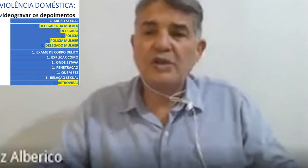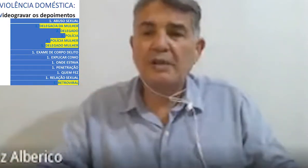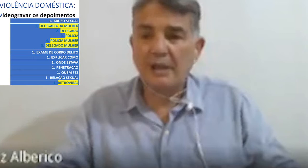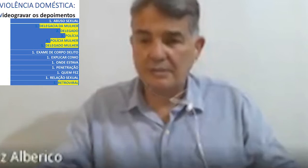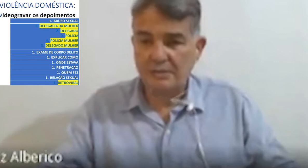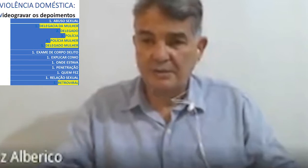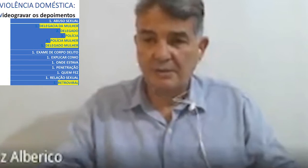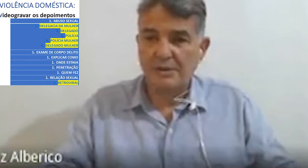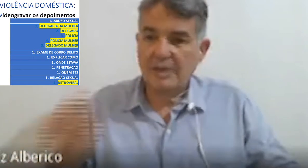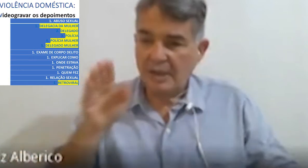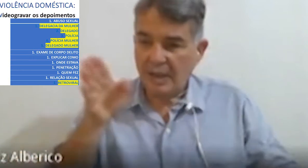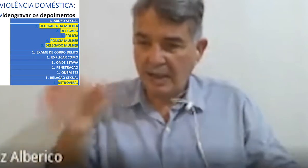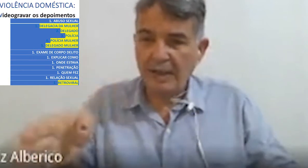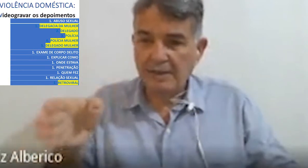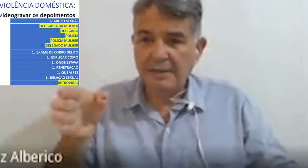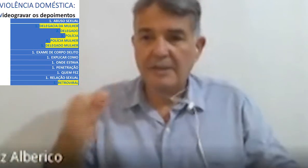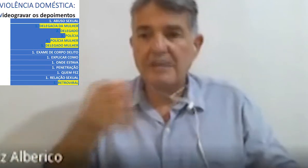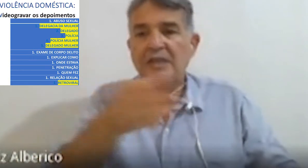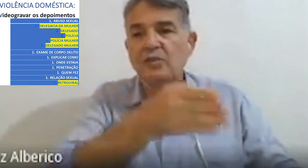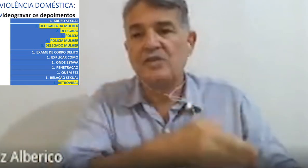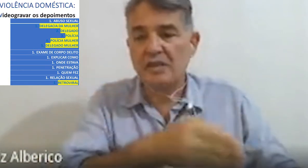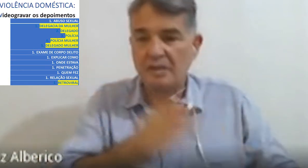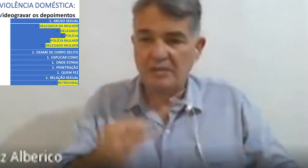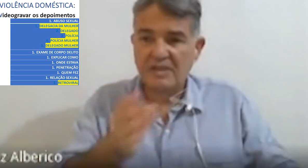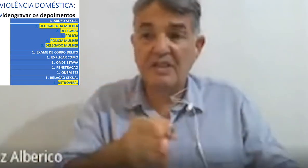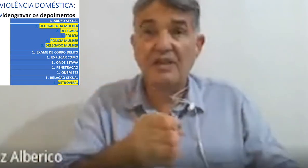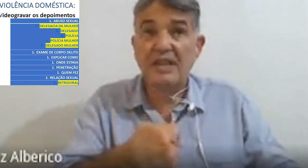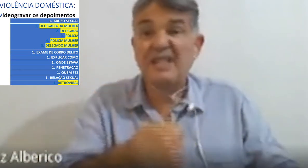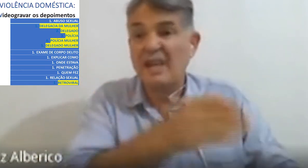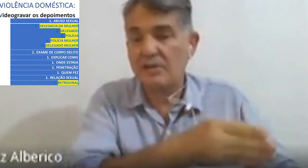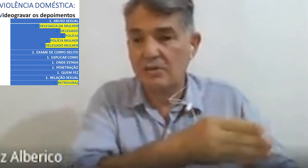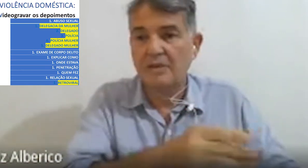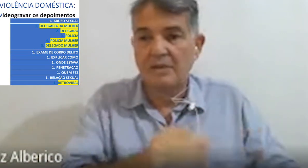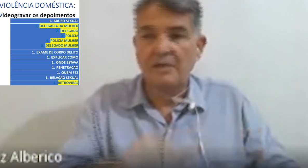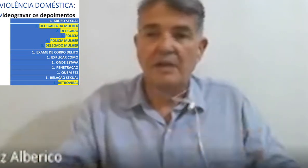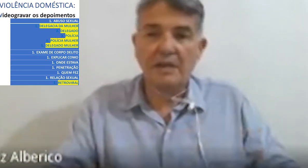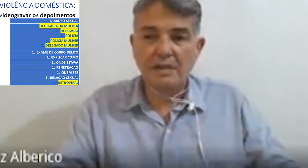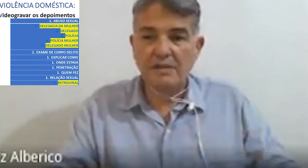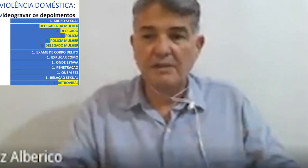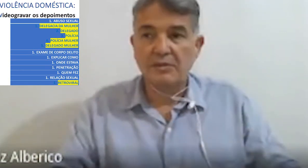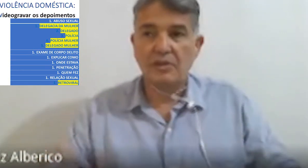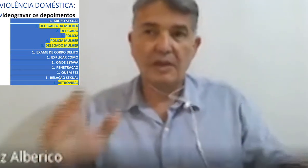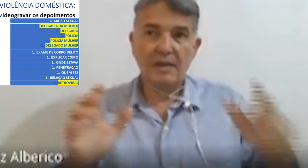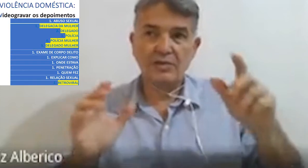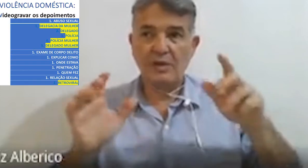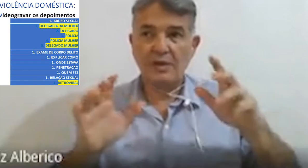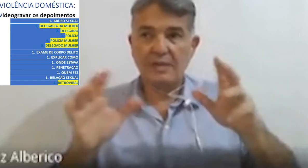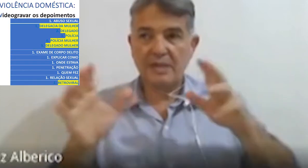constatado que era ela que seduzia, que fazia assédio a ele. Só que é aquela história, né? Assédio